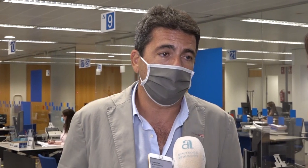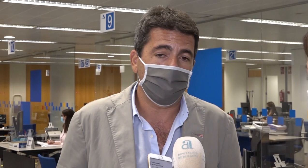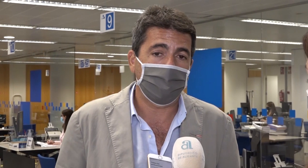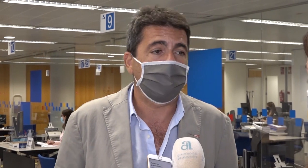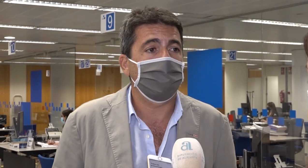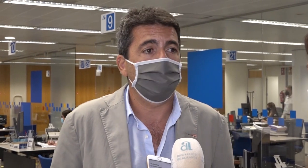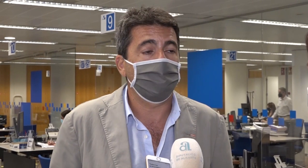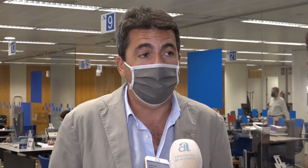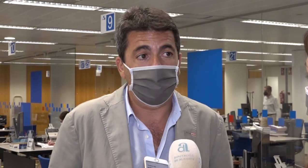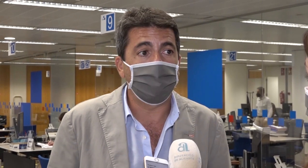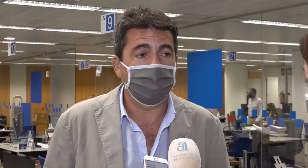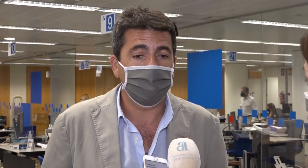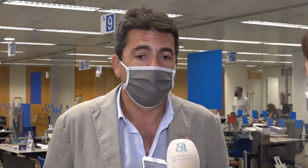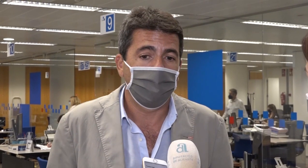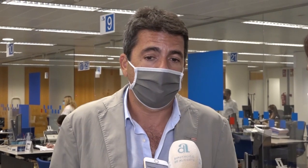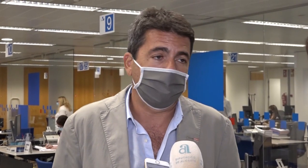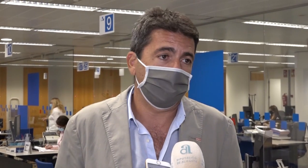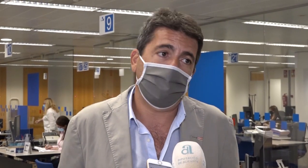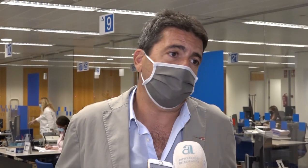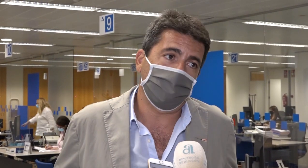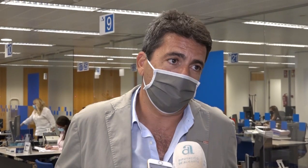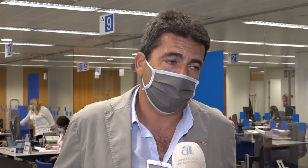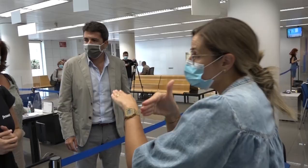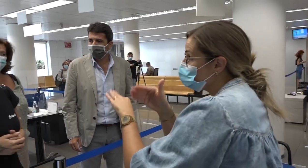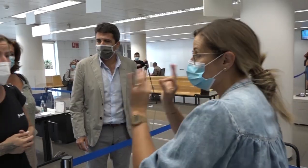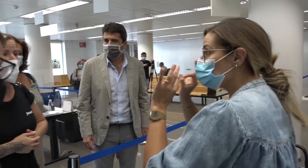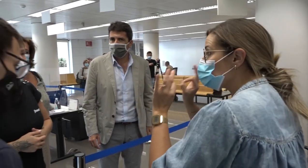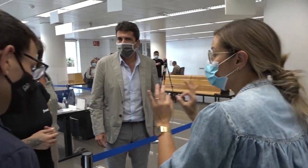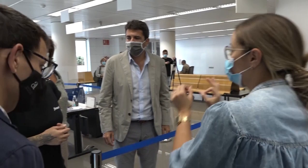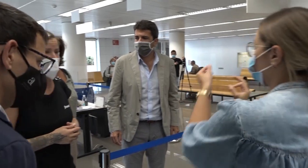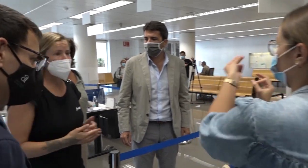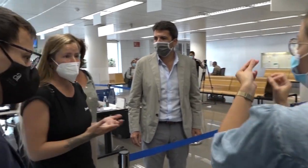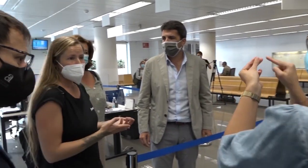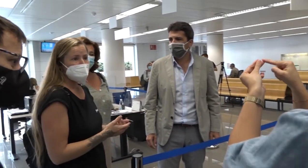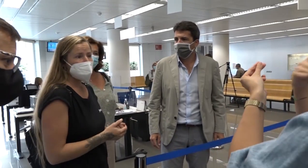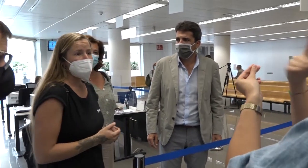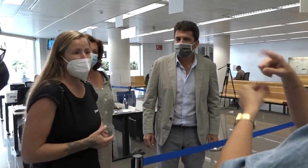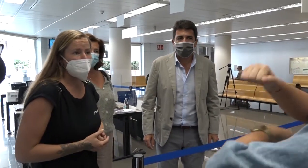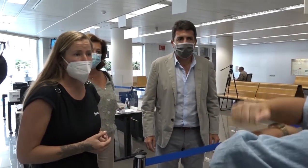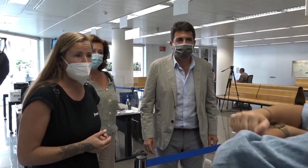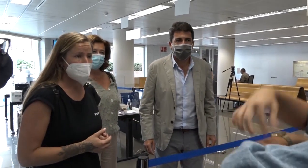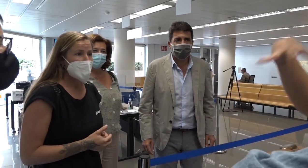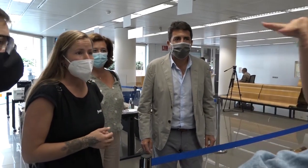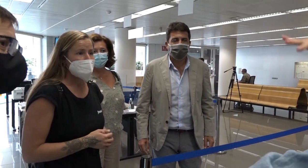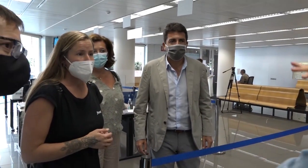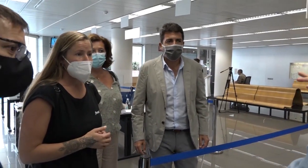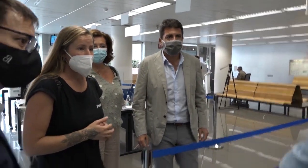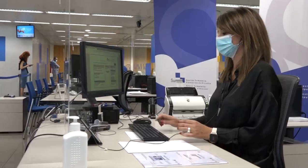perdido y ahora que podemos recuperarla, lo que queremos es que llegue a todos. Gracias a la plataforma S-Visual, que gestiona la Fundación